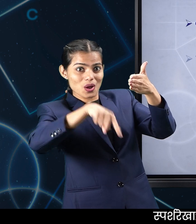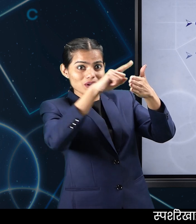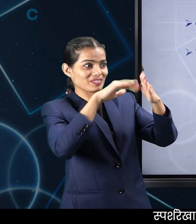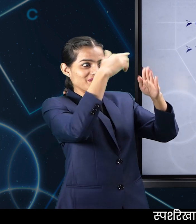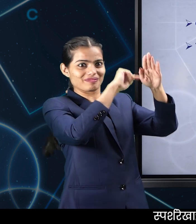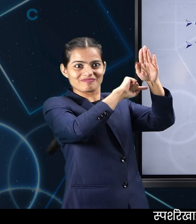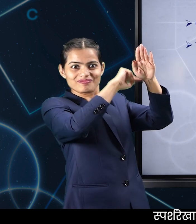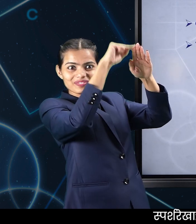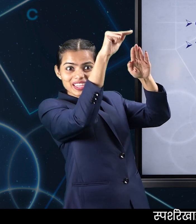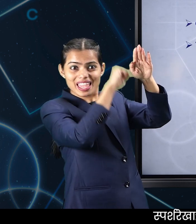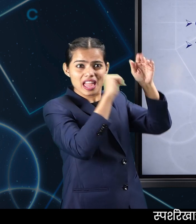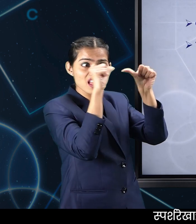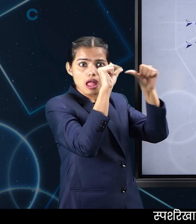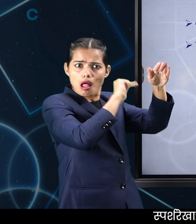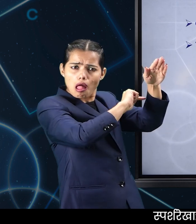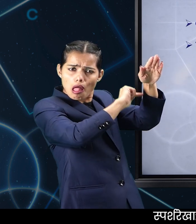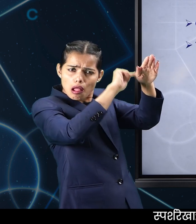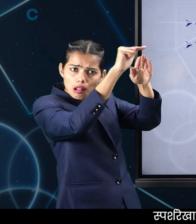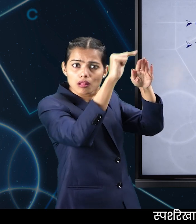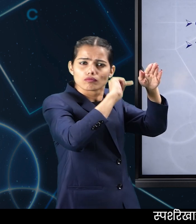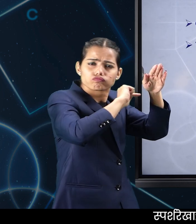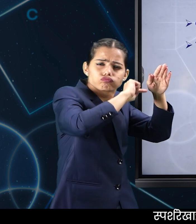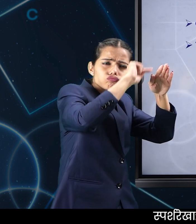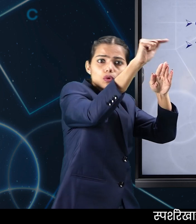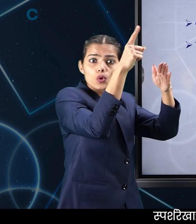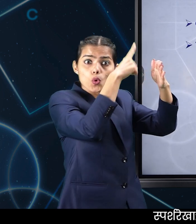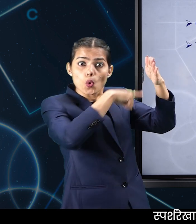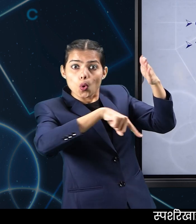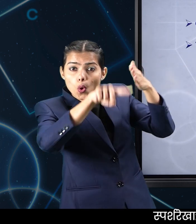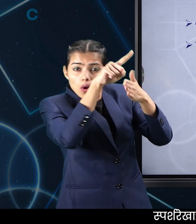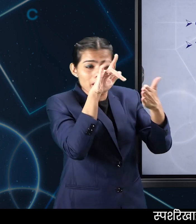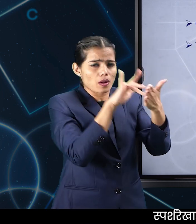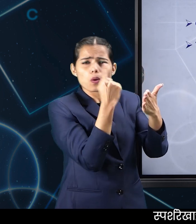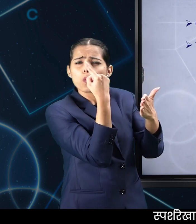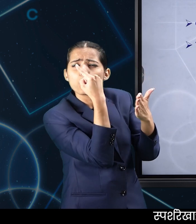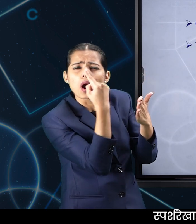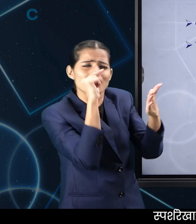स्पर्शिका एक रेखा जो एक बिंदु पर वृत्त को छूती है।